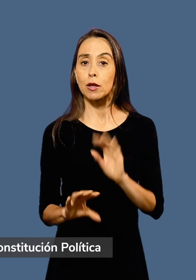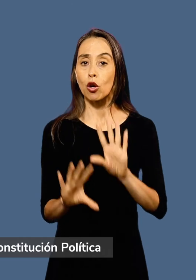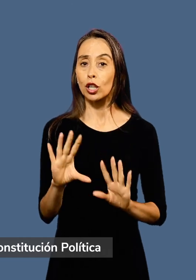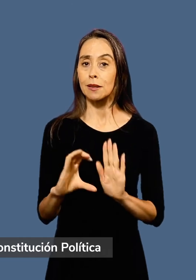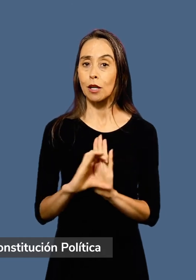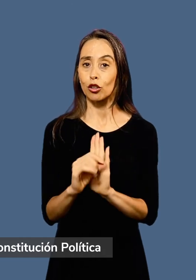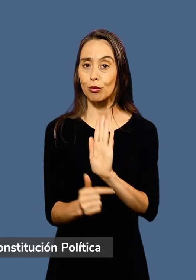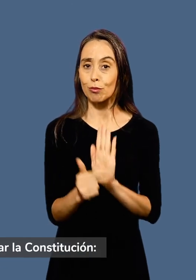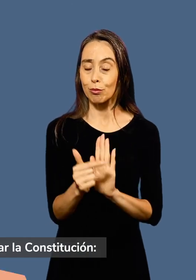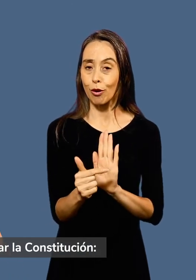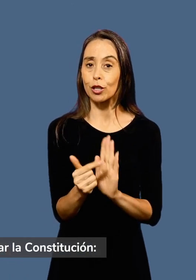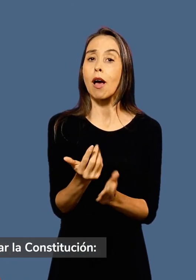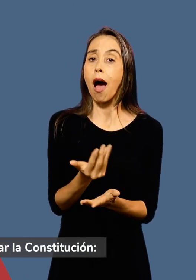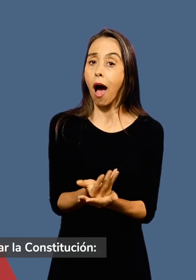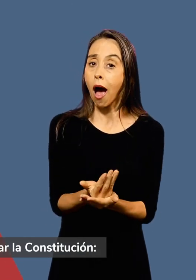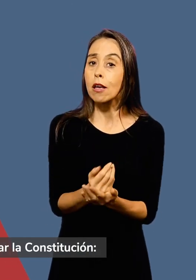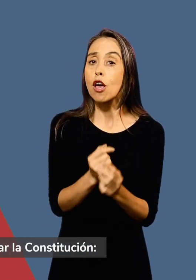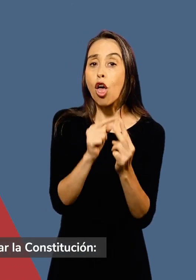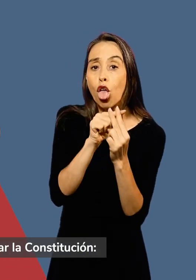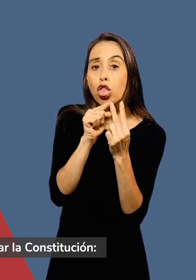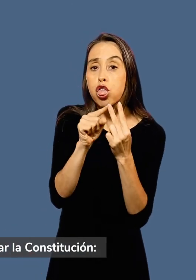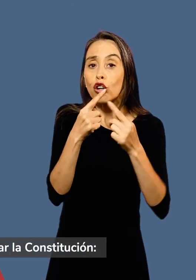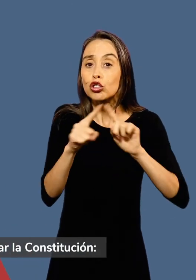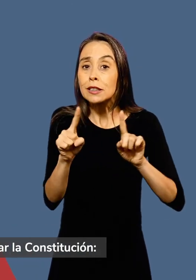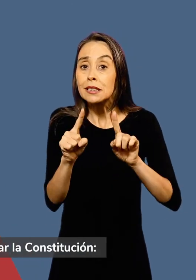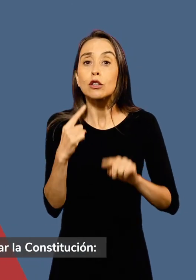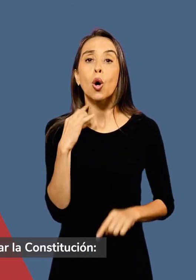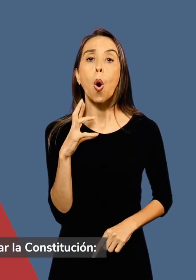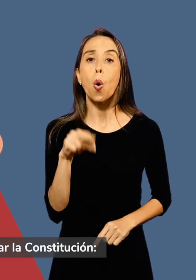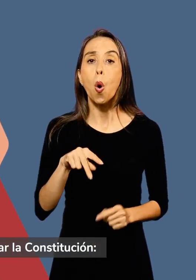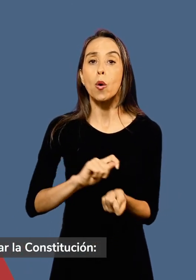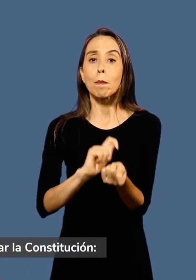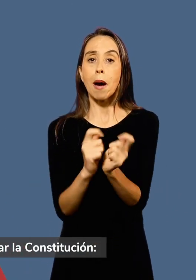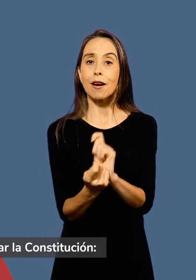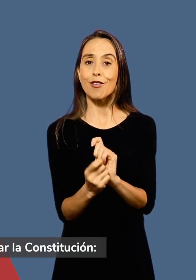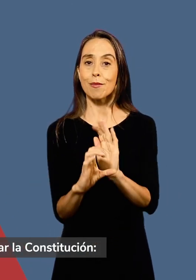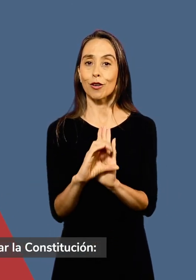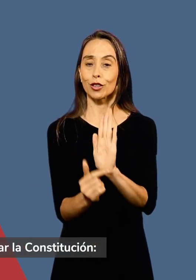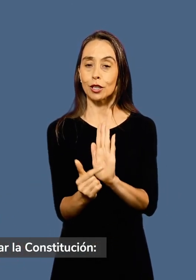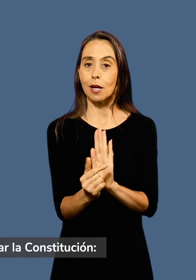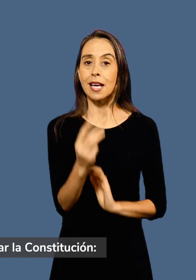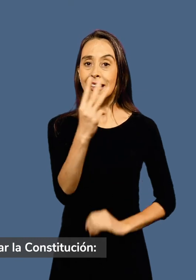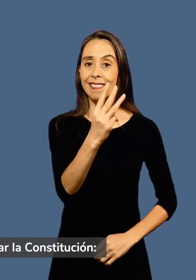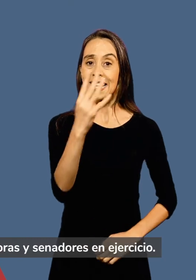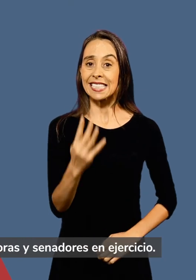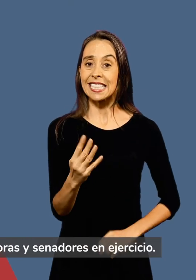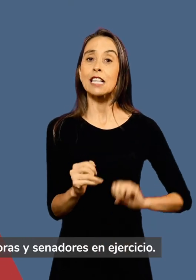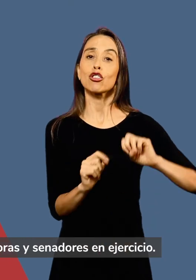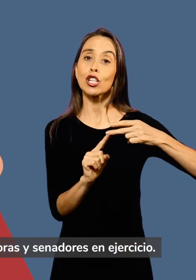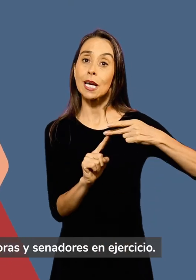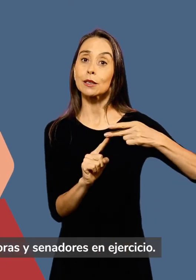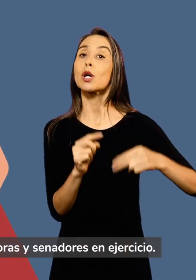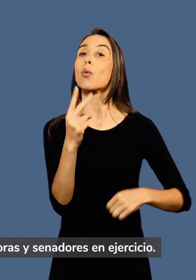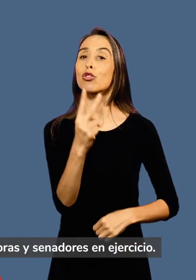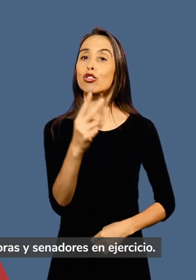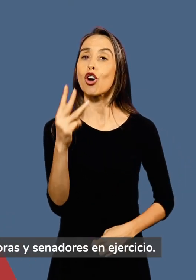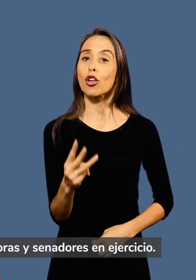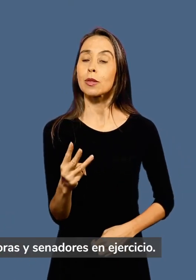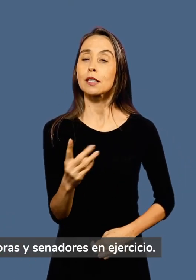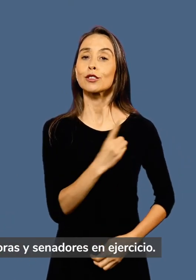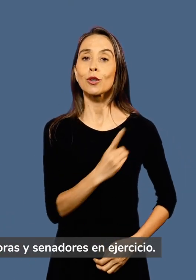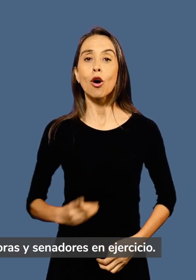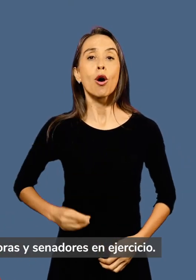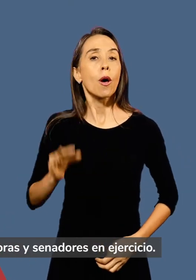constitución política, existen dos quórums para reformar la constitución, tres quinto y dos tercios de